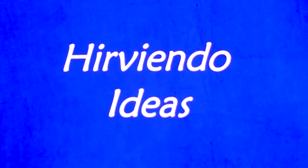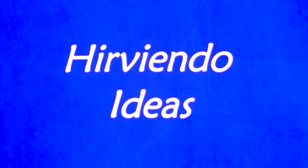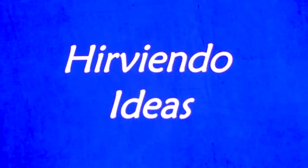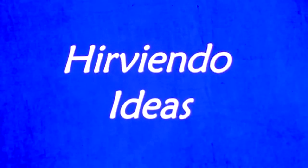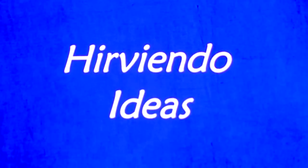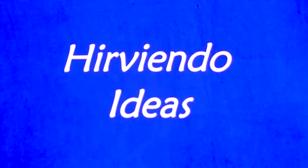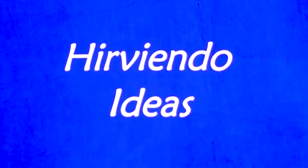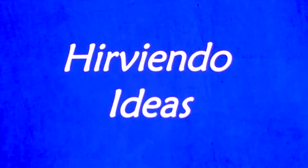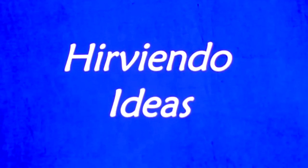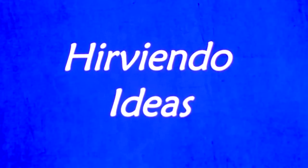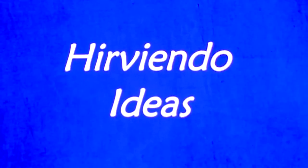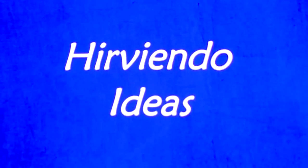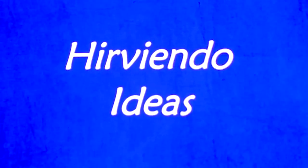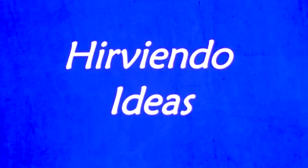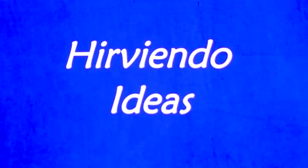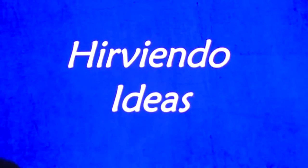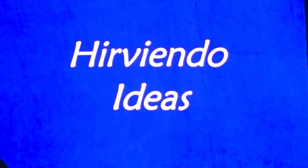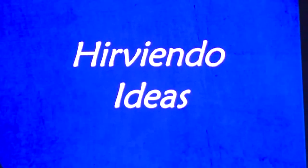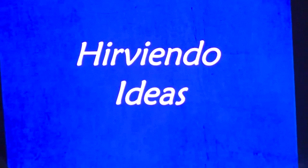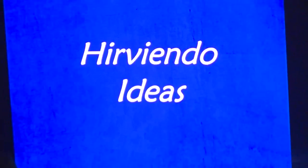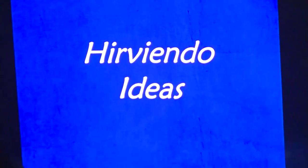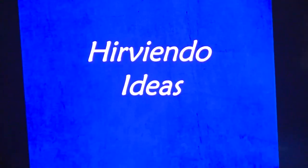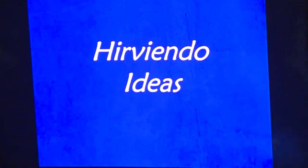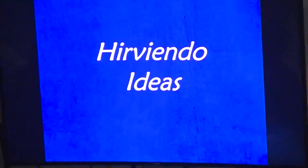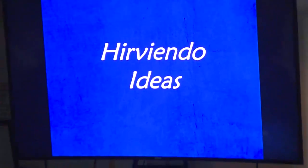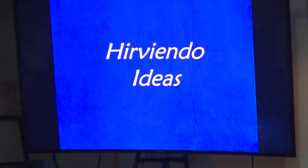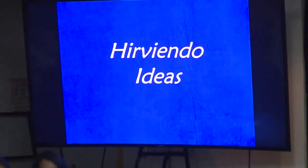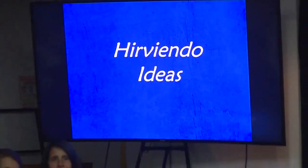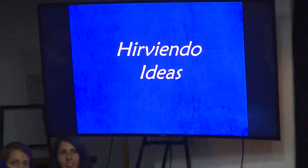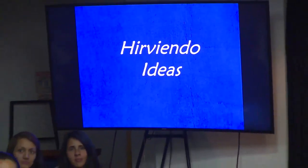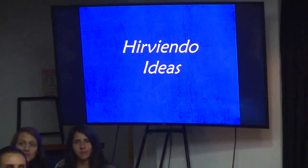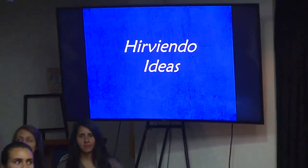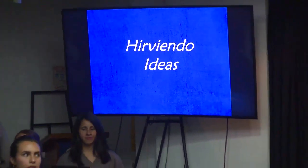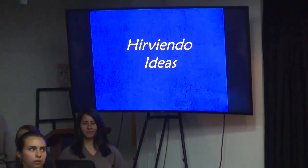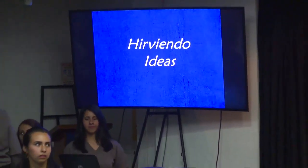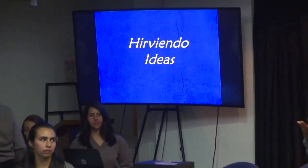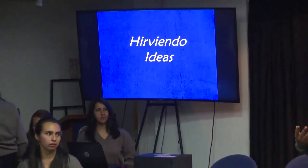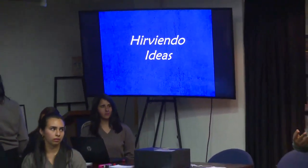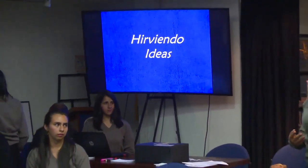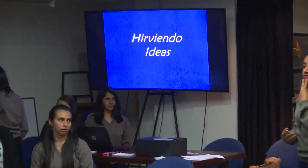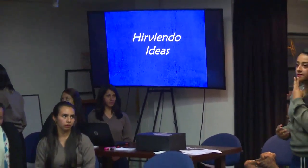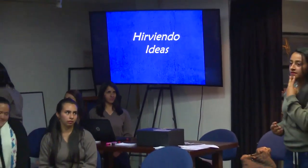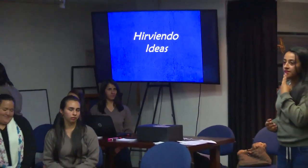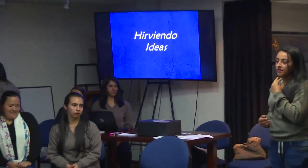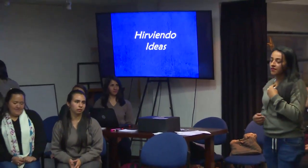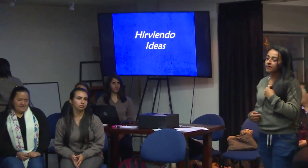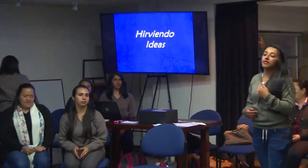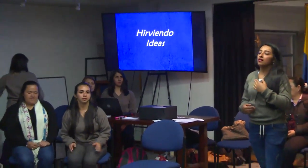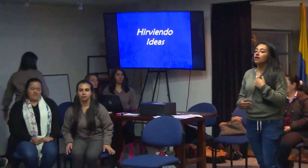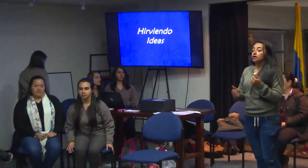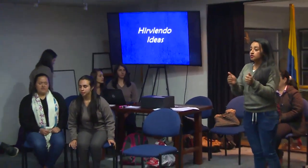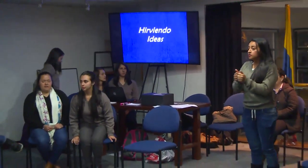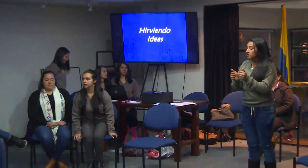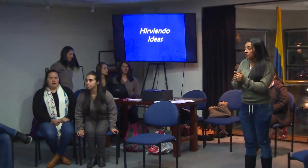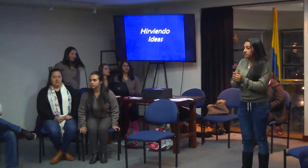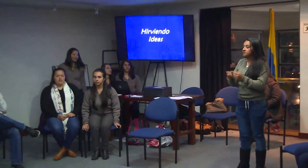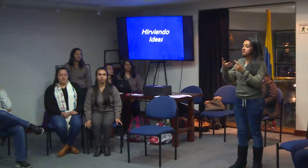Buenas tardes para todos. Mi nombre es Alejandra. Esta es mi seña.